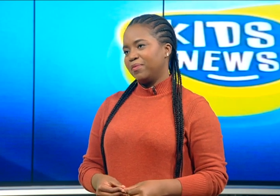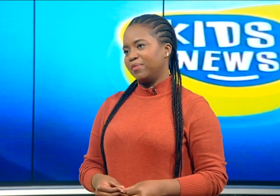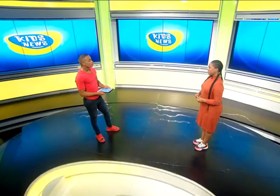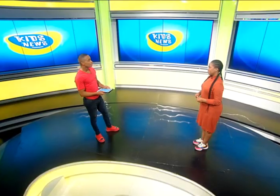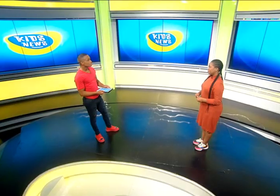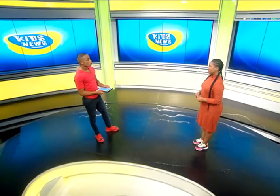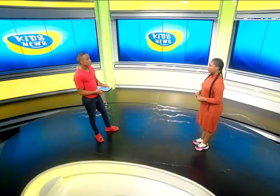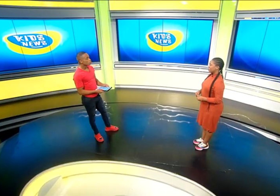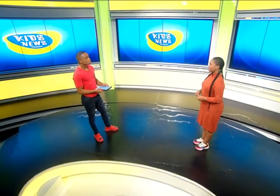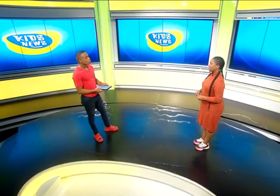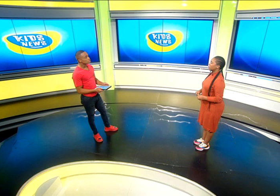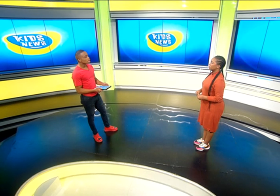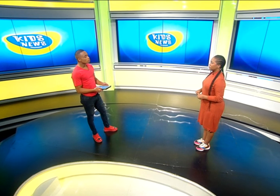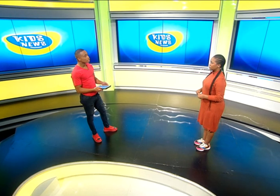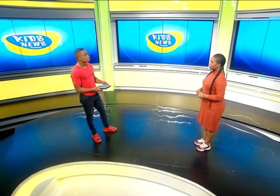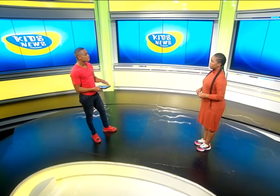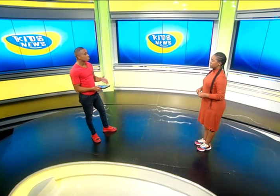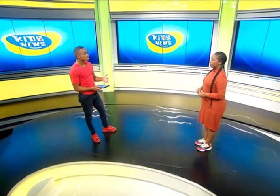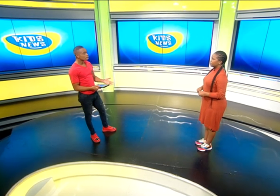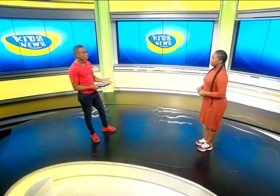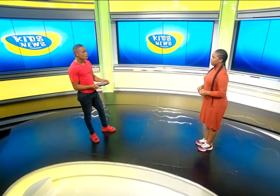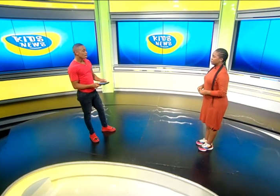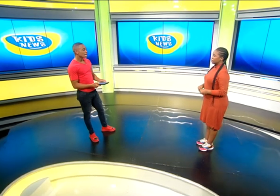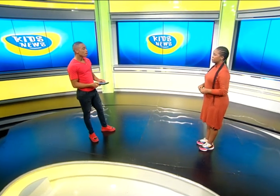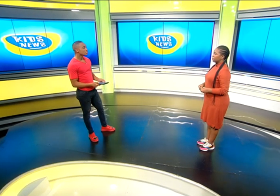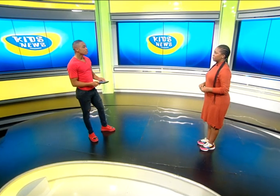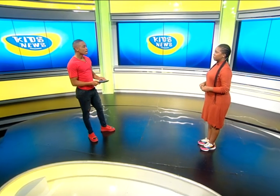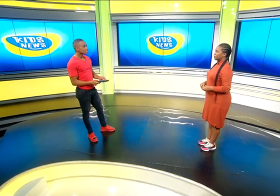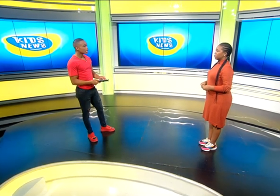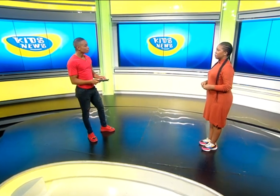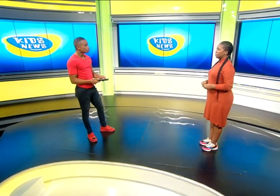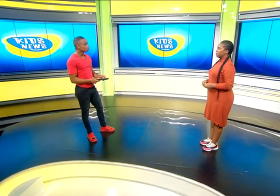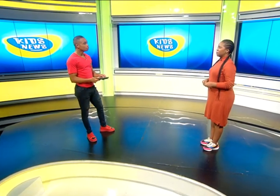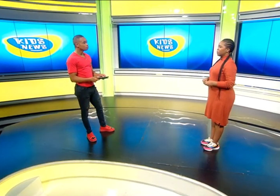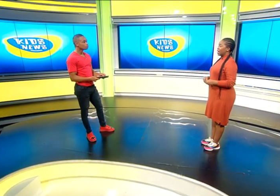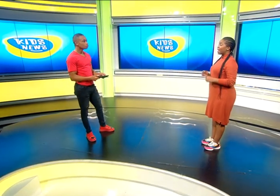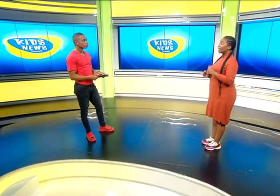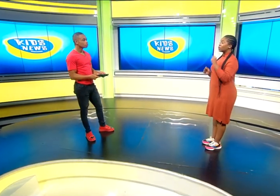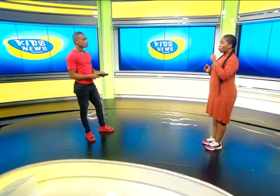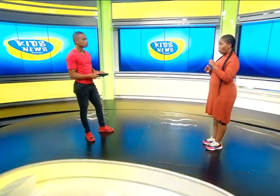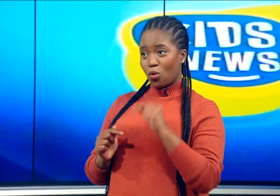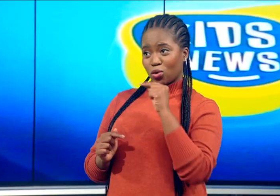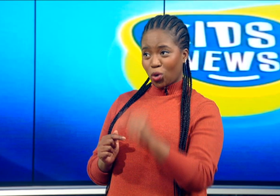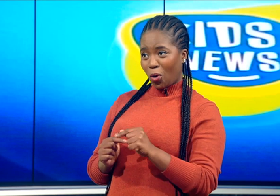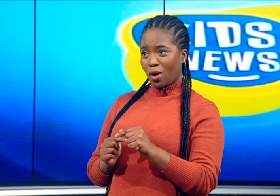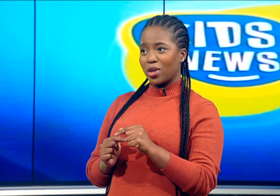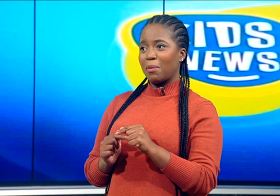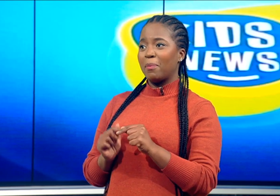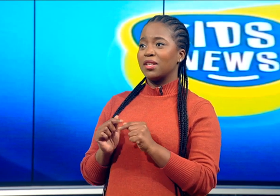Iningizimu Afrika iseqoke lo limi ukuthi naloke lube semthethweni ingabe uzizwa kanjani ngalokho? Ayakaliqoki ukuqoka kodwa